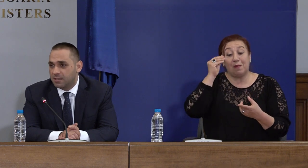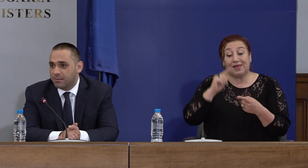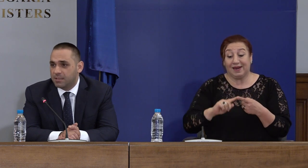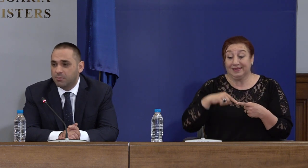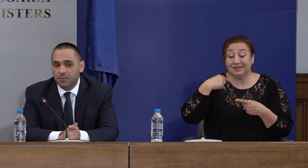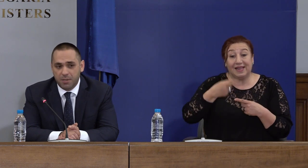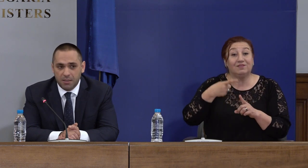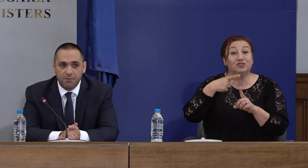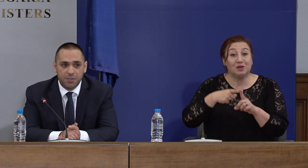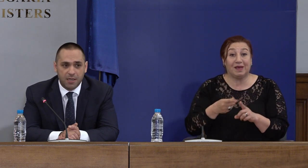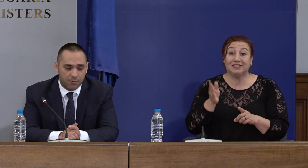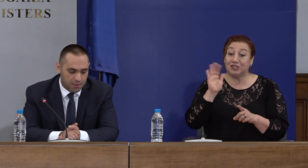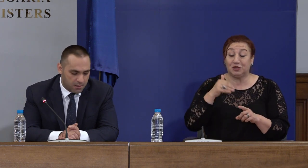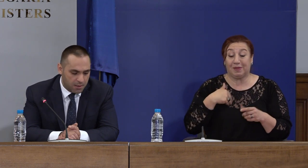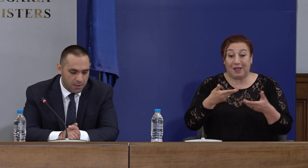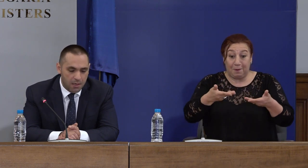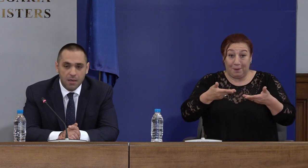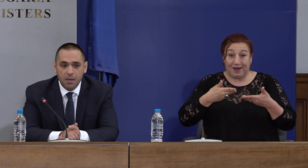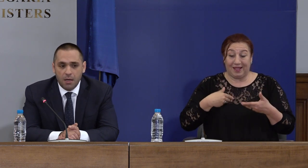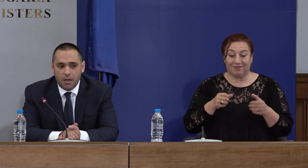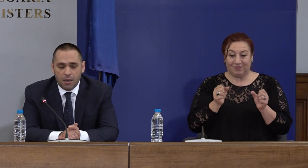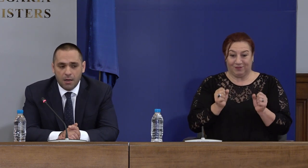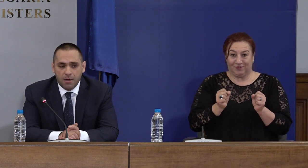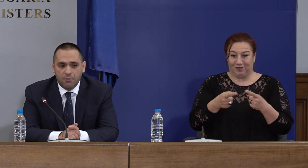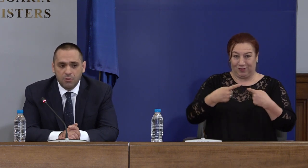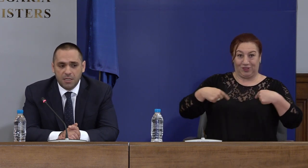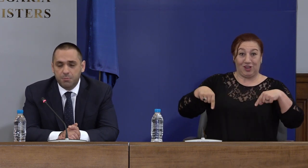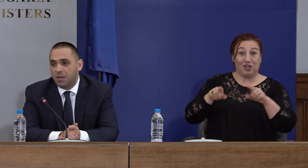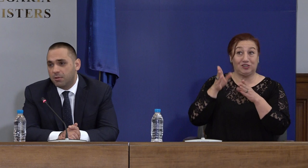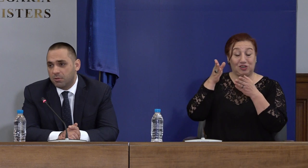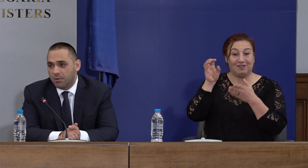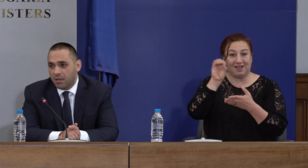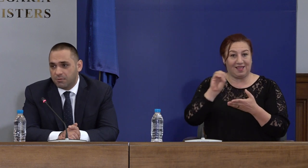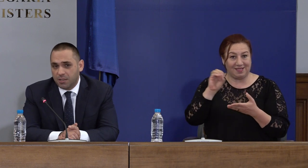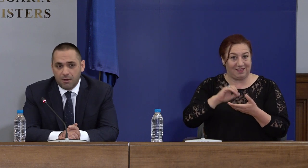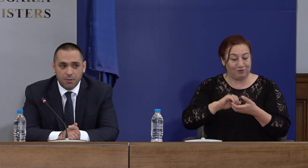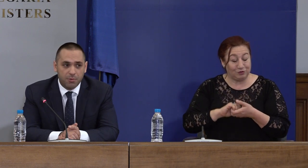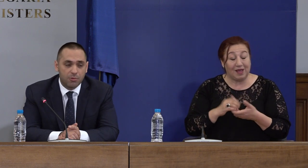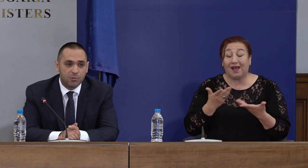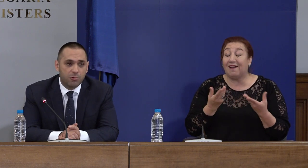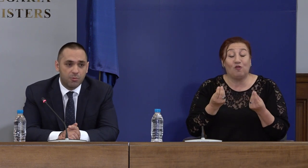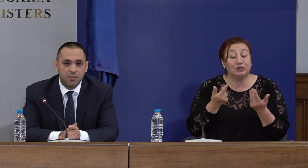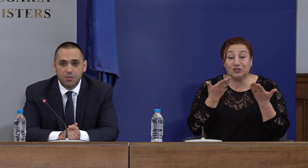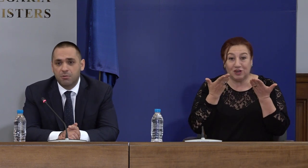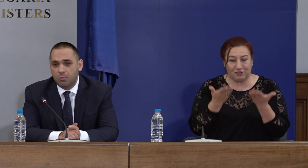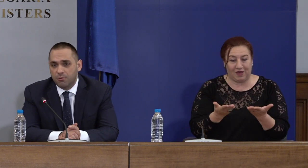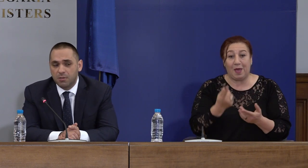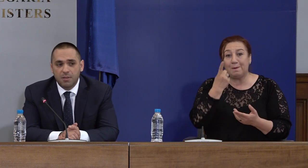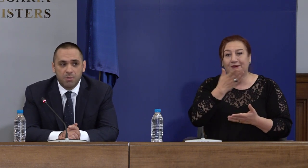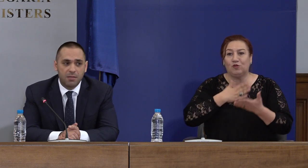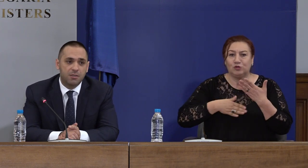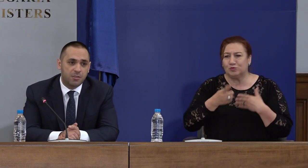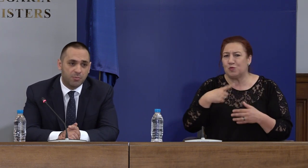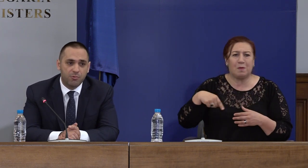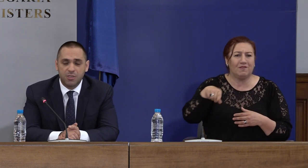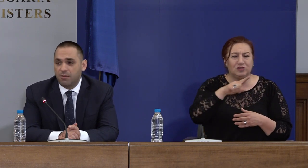месец. Надявам се да бъде приета в чакалнята. Какво значи приемането на България в чакалнята? Първо да успокоим всички, които водят